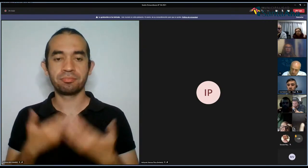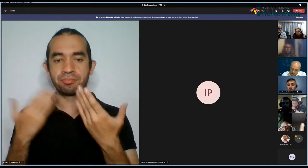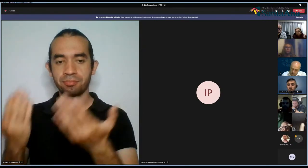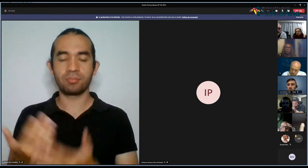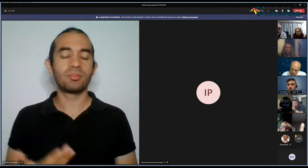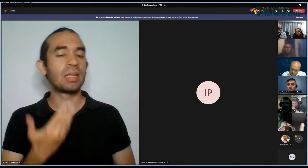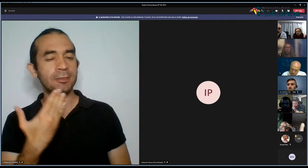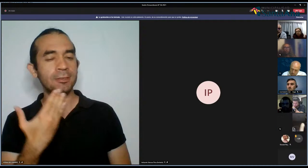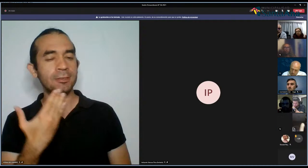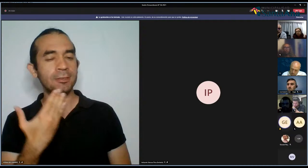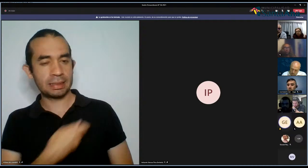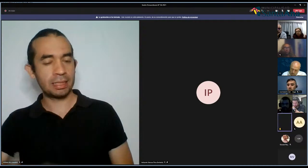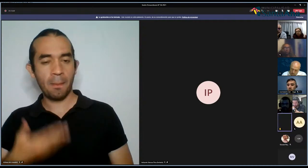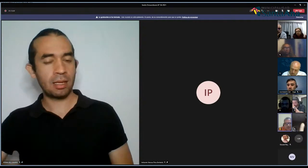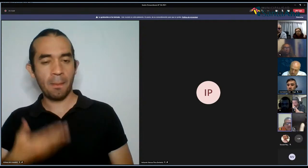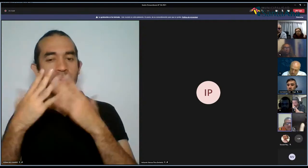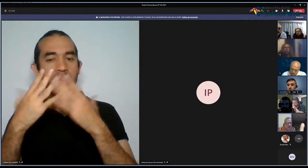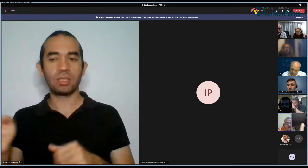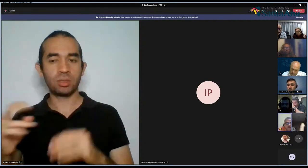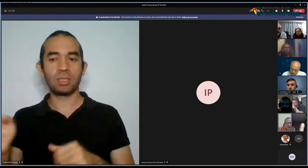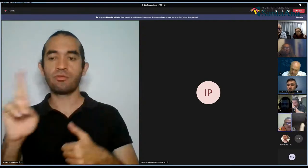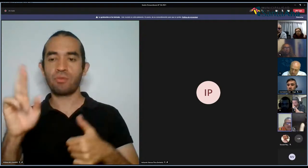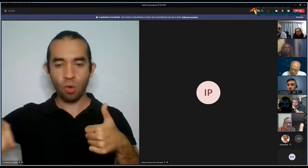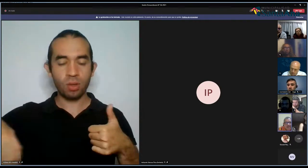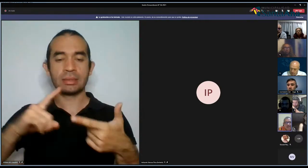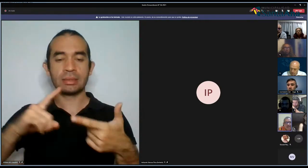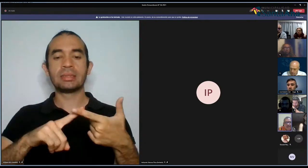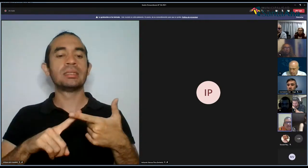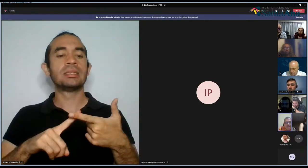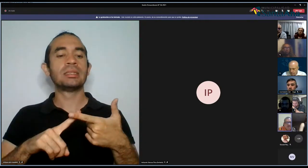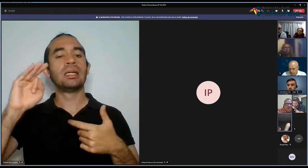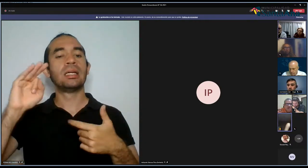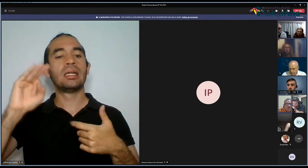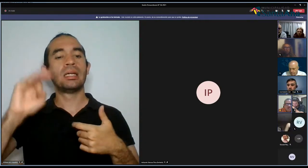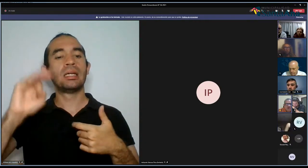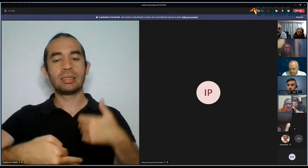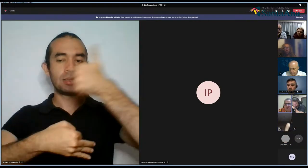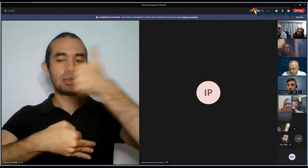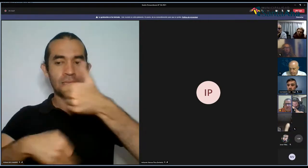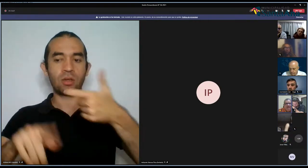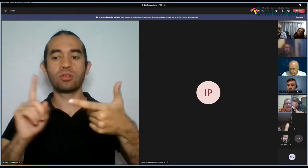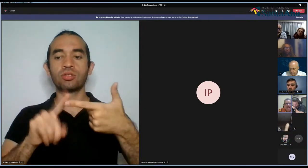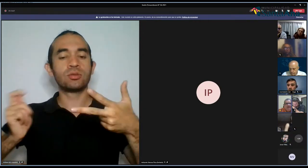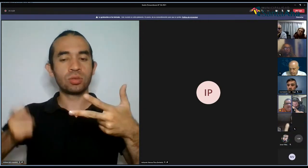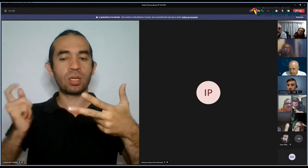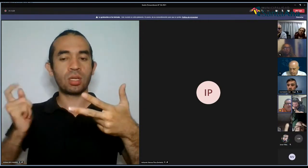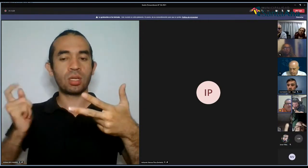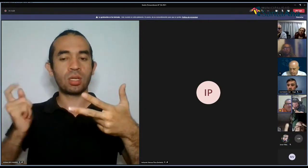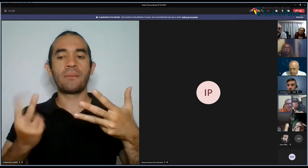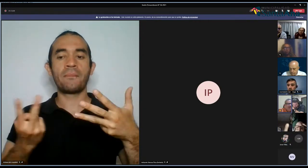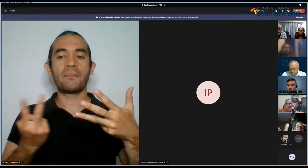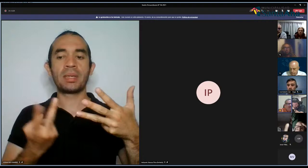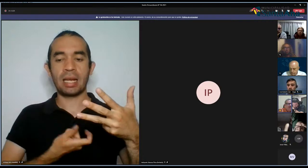muy buenas noches señores regidores regidores síndicos y síndicas señores asesores señores vicealcaldesas